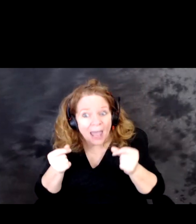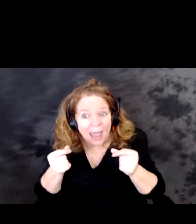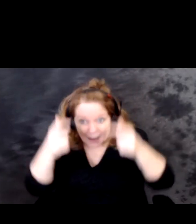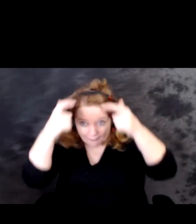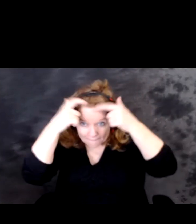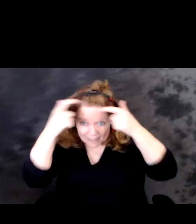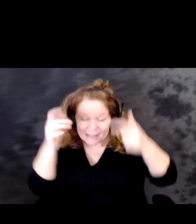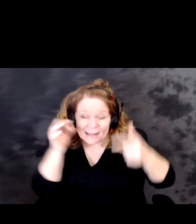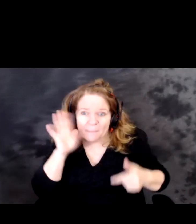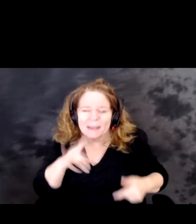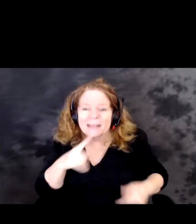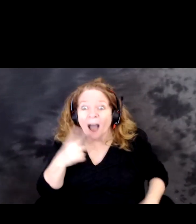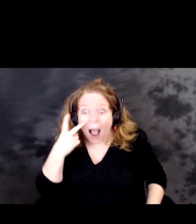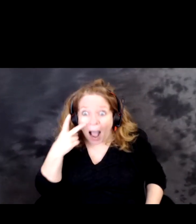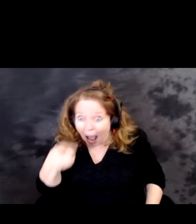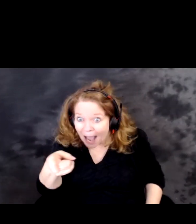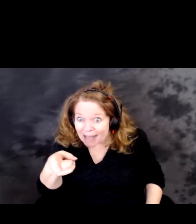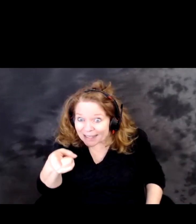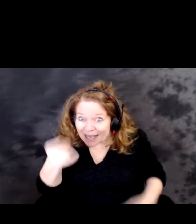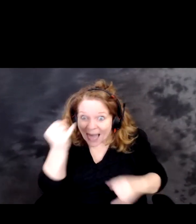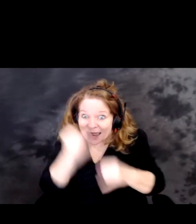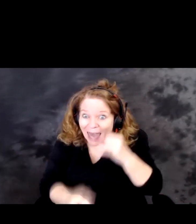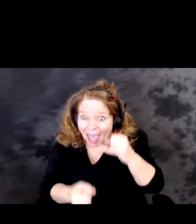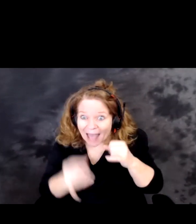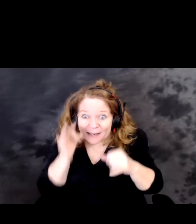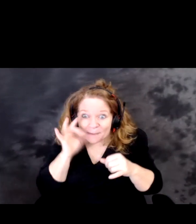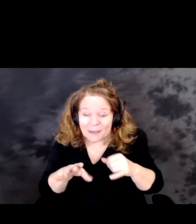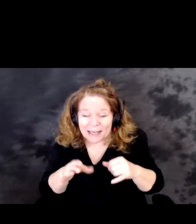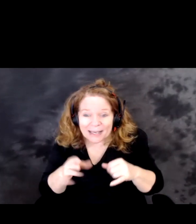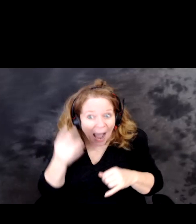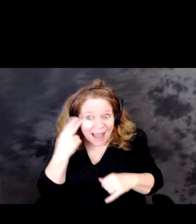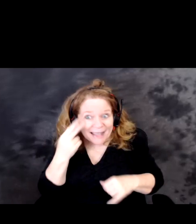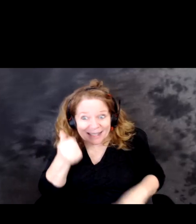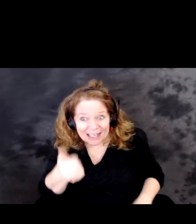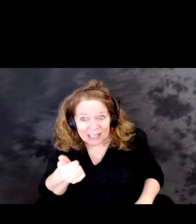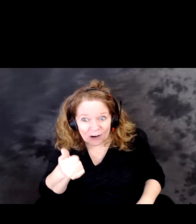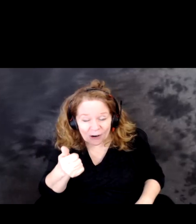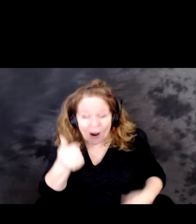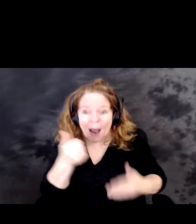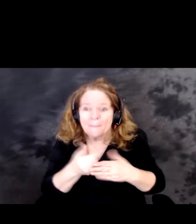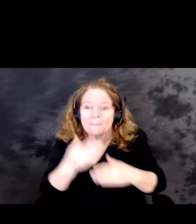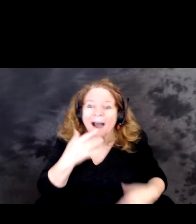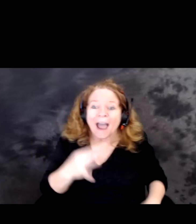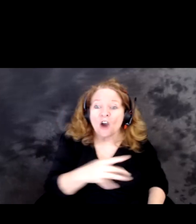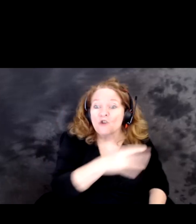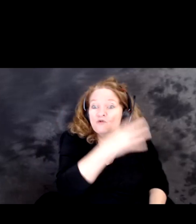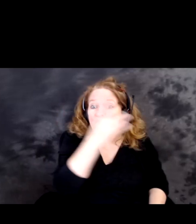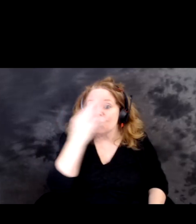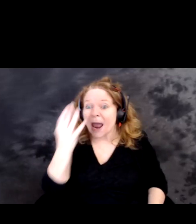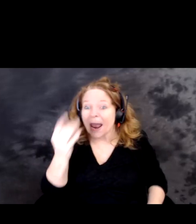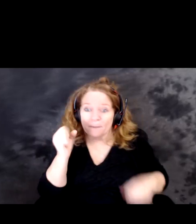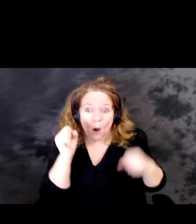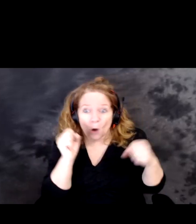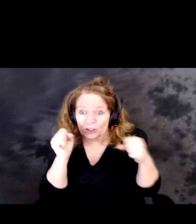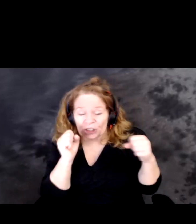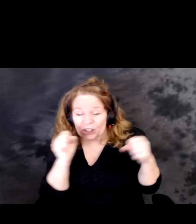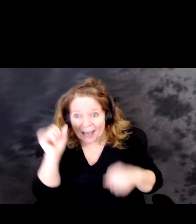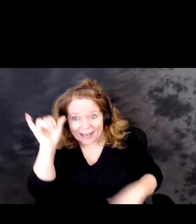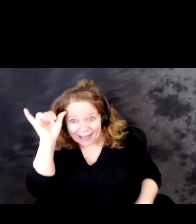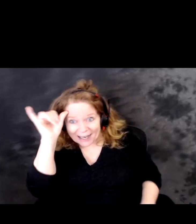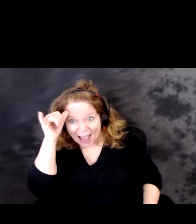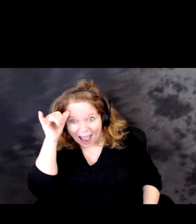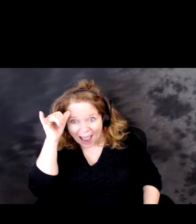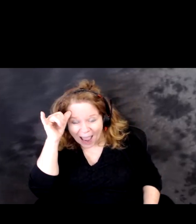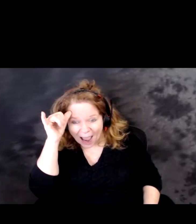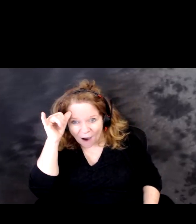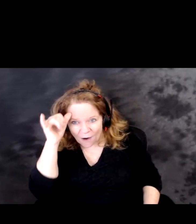gritó: ¡Puedo mirar la última abeja! ¡Ahí está! Está sentada junto a la vaca